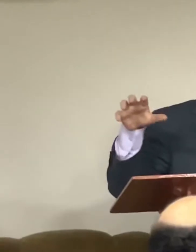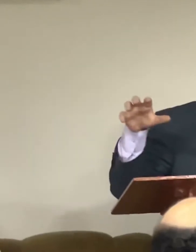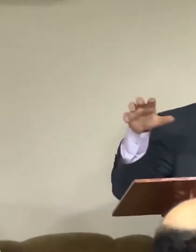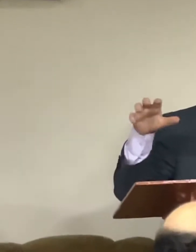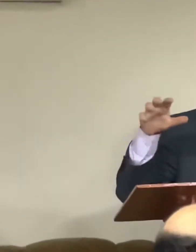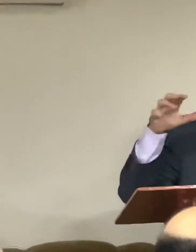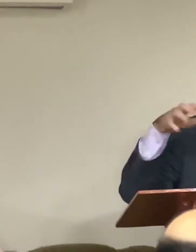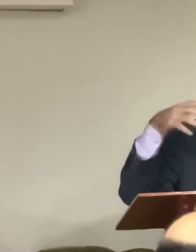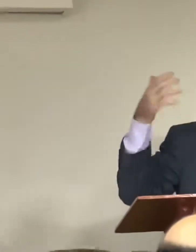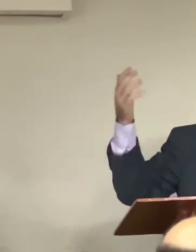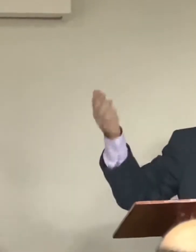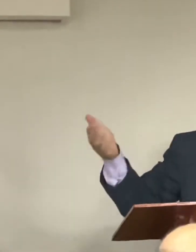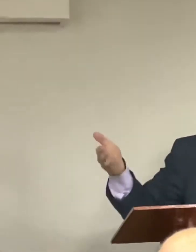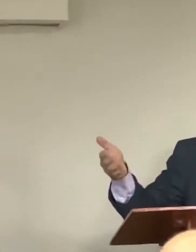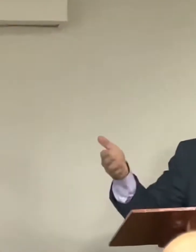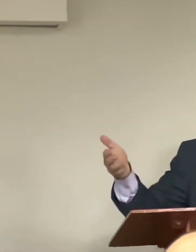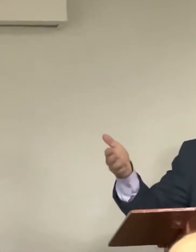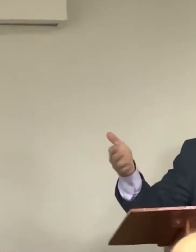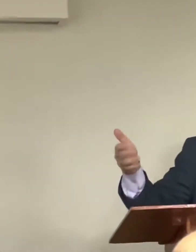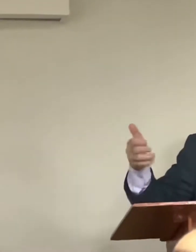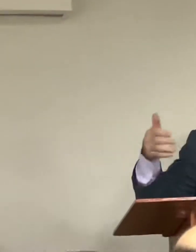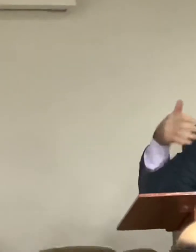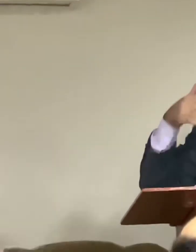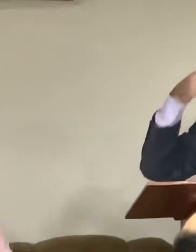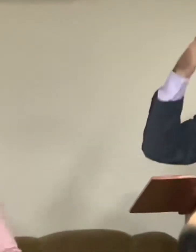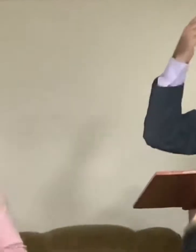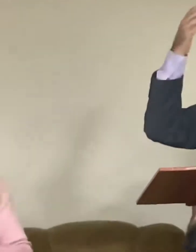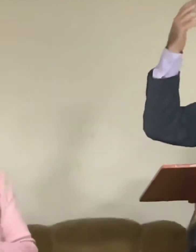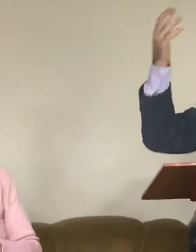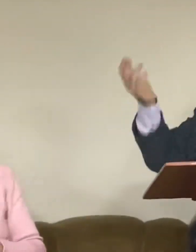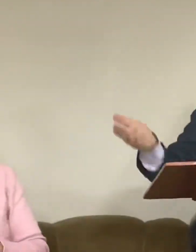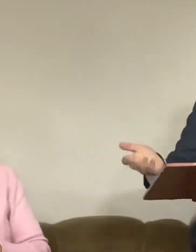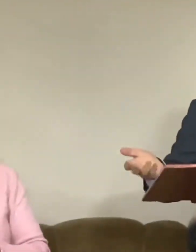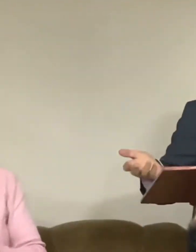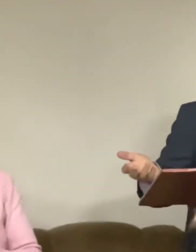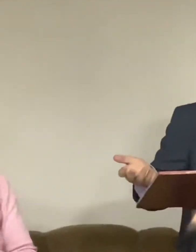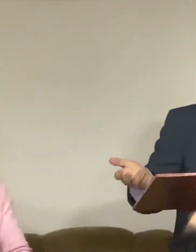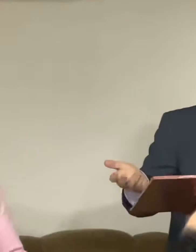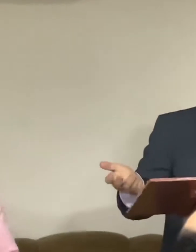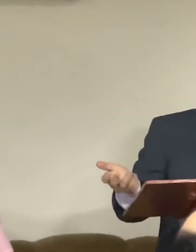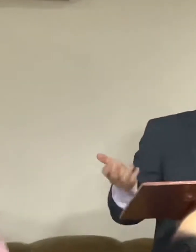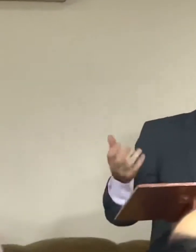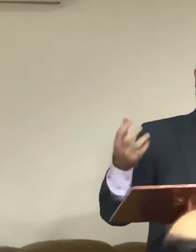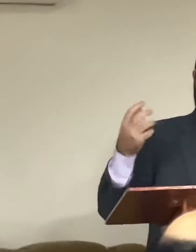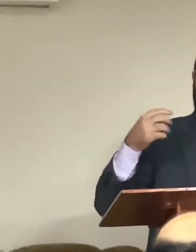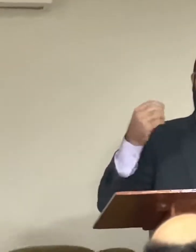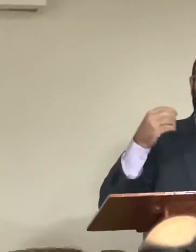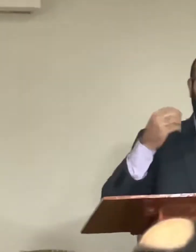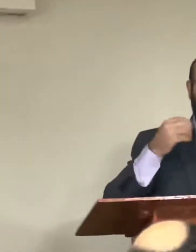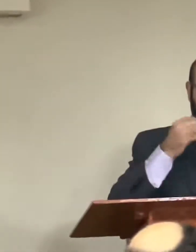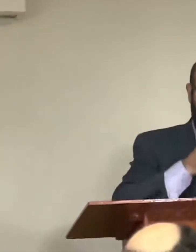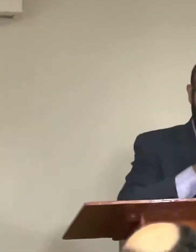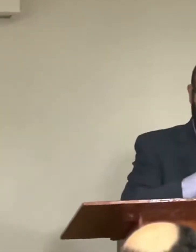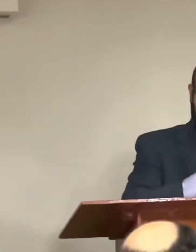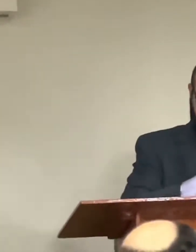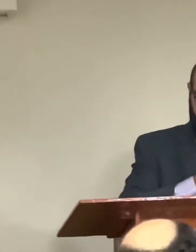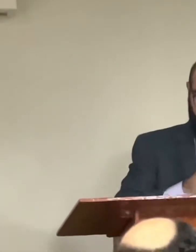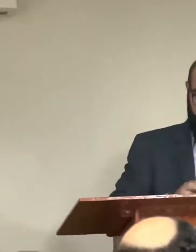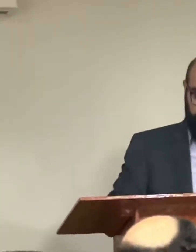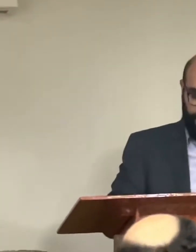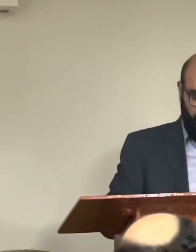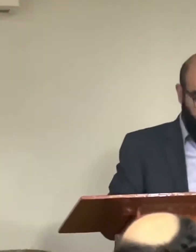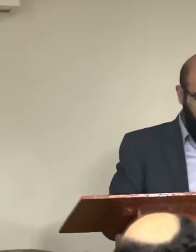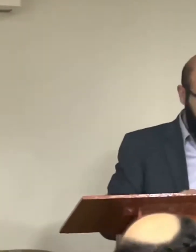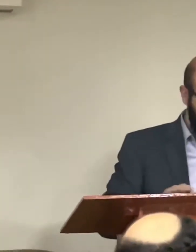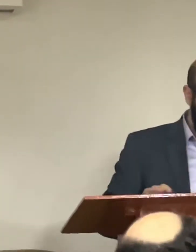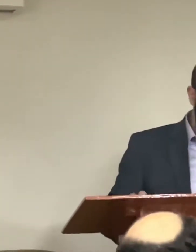վրա։ Հետագայում մենք ինչպես կմեկնաբանենք Աստվածաշունչը, ինչպես ենք պատկերացնում, թե ով է Աստված, դա կապված է նաև հենց այս սկզբի